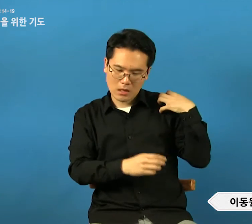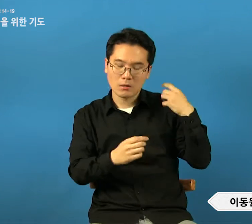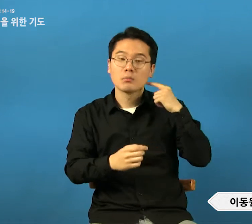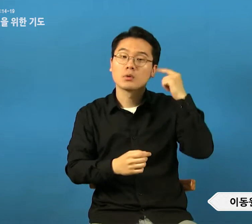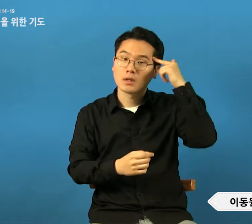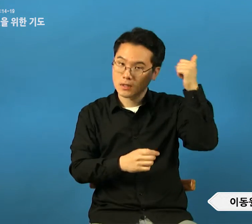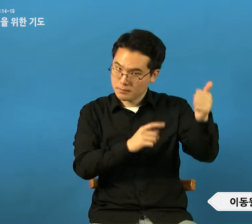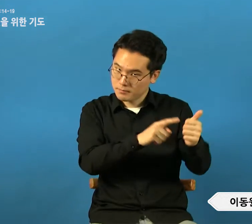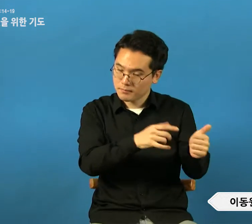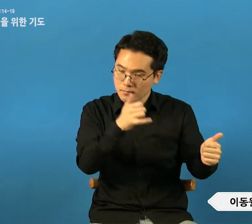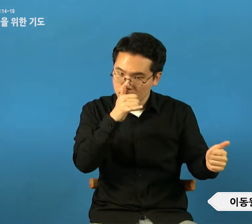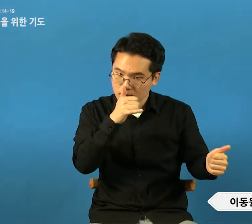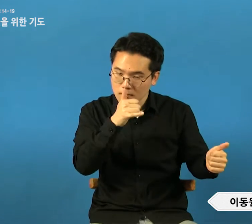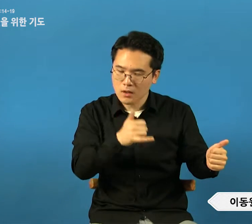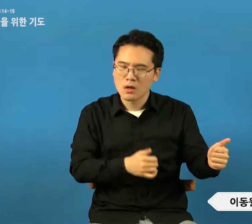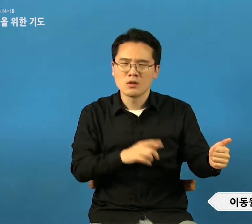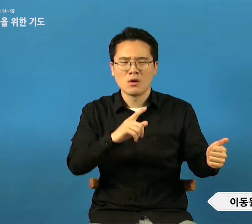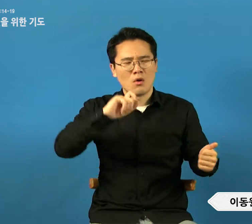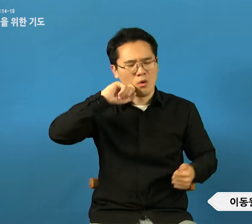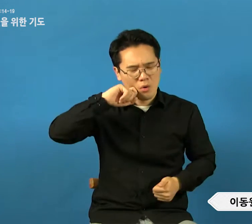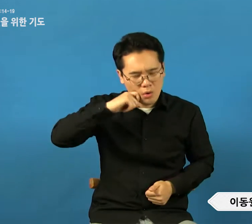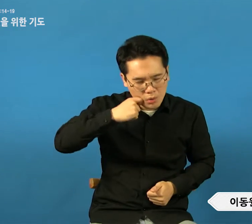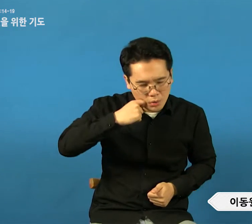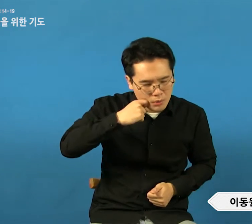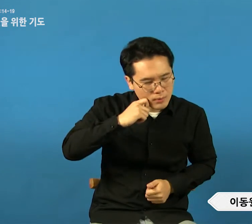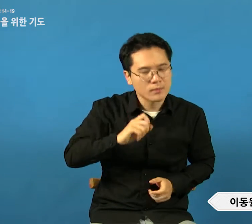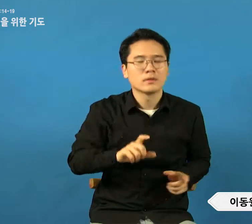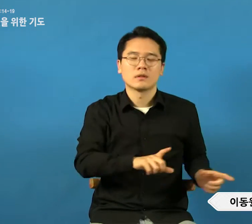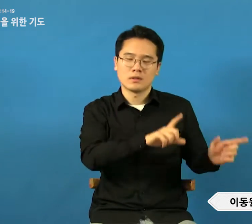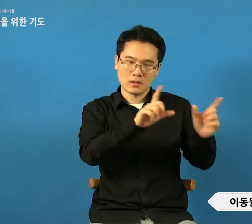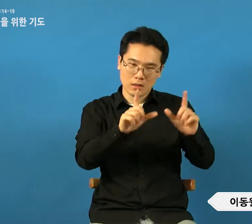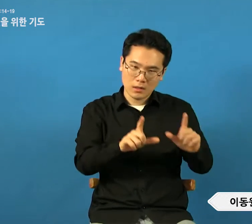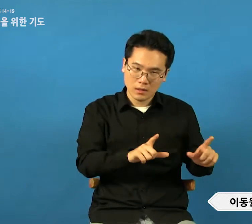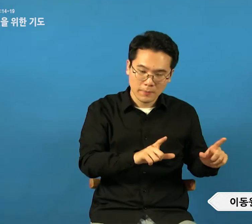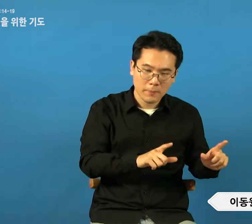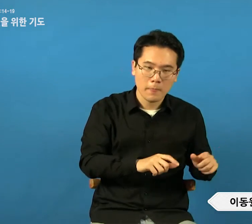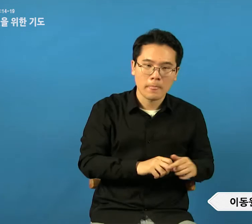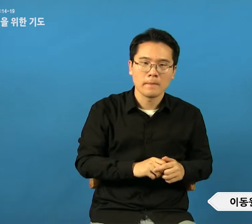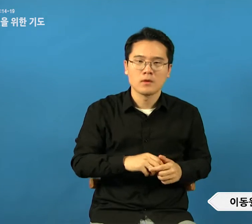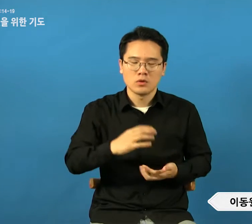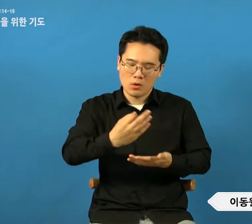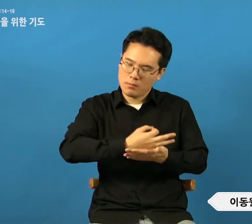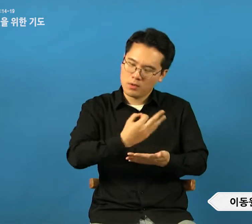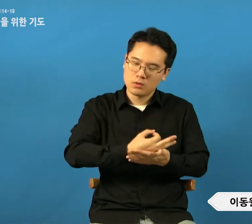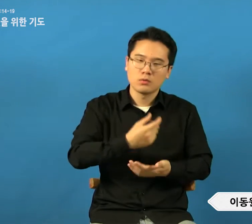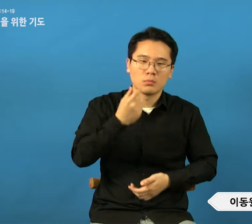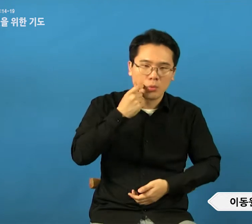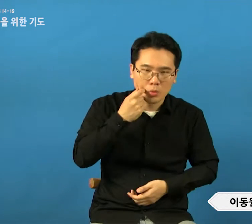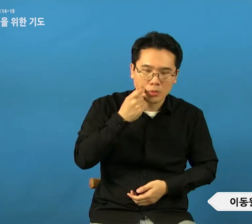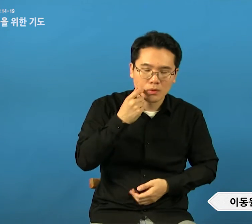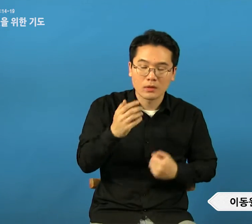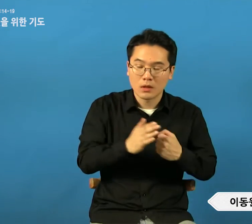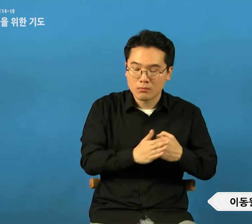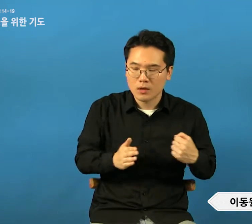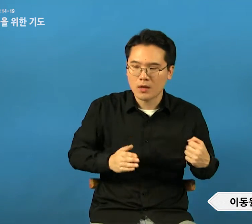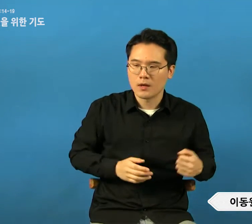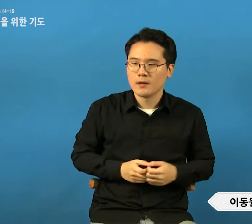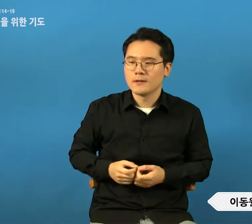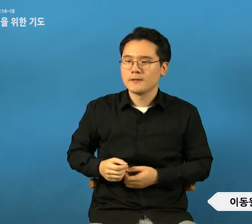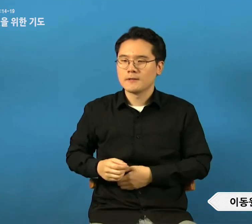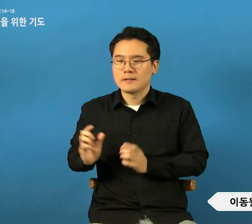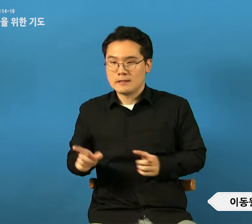교회가 어려웠는지 보수를 받지 못하고 무보수로 섬기던 프레드릭 레만이라는 목사님이 생계를 유지하기